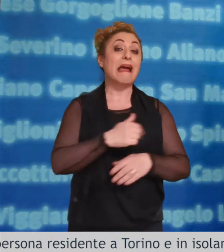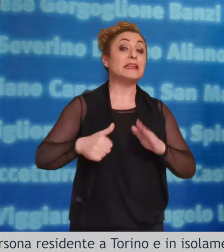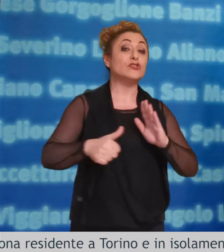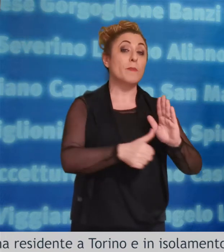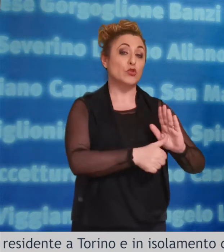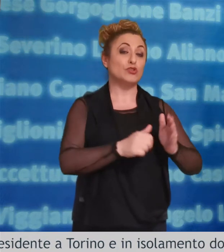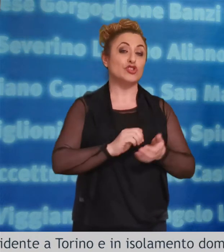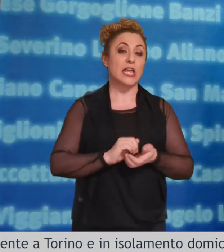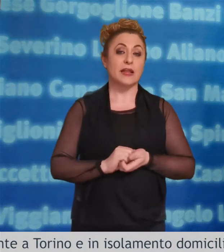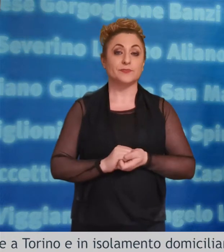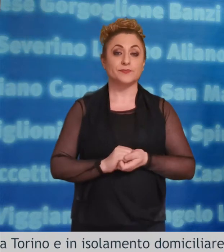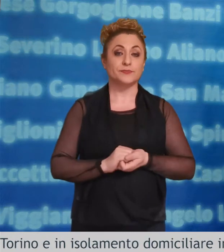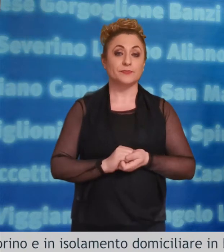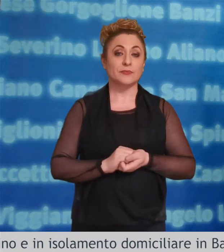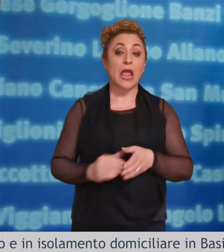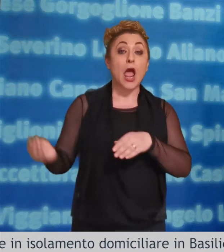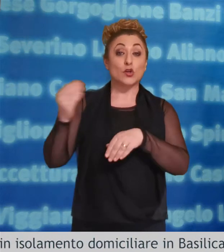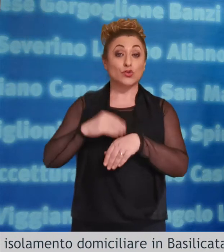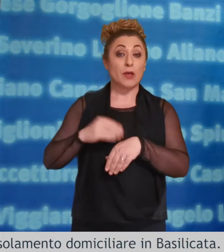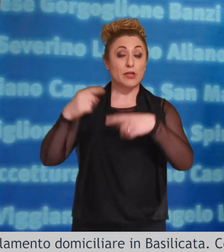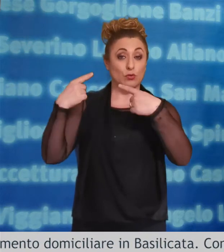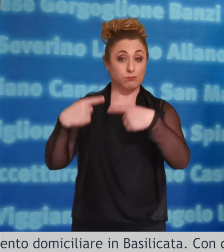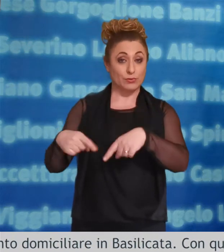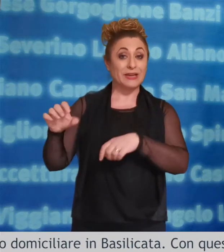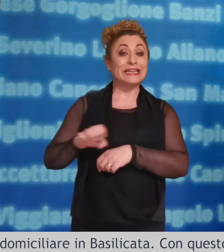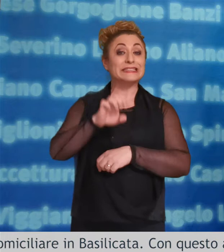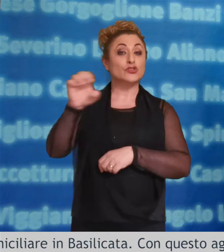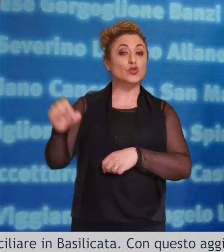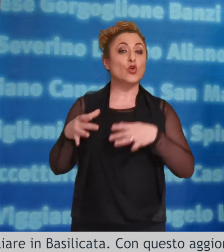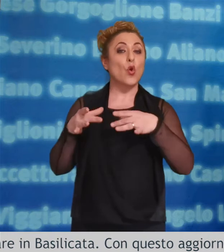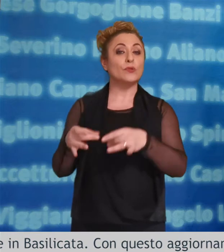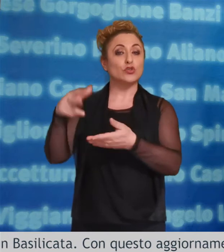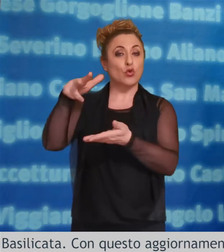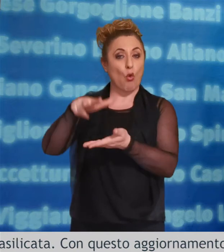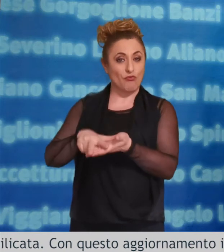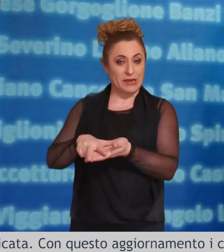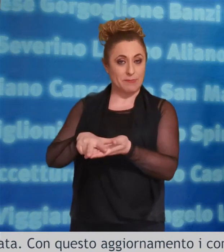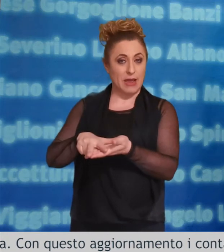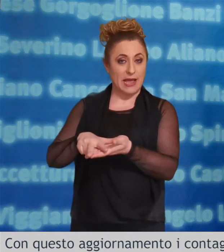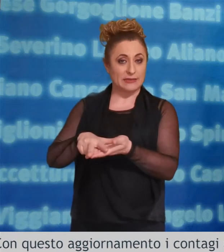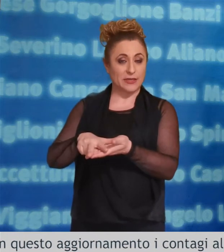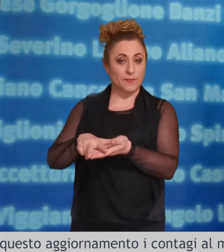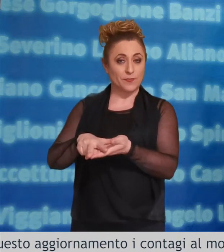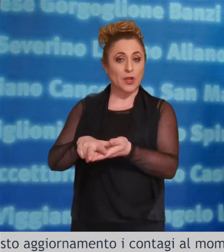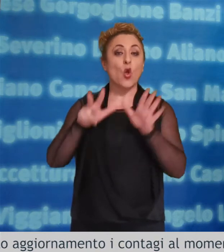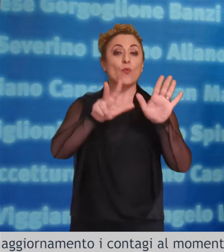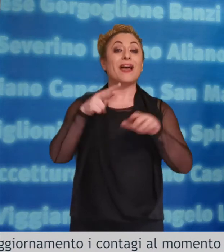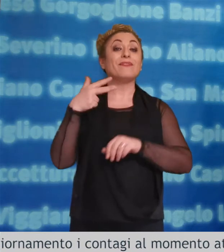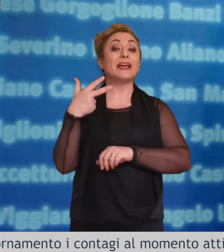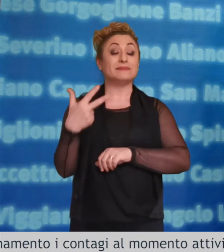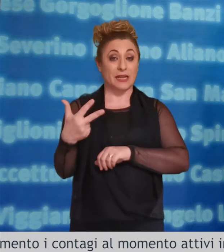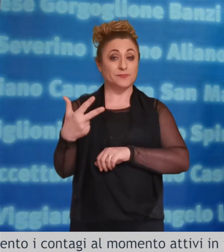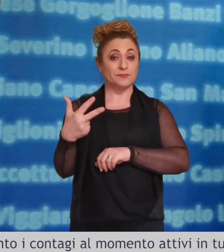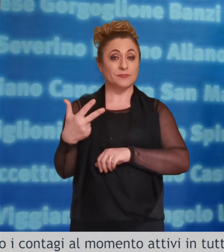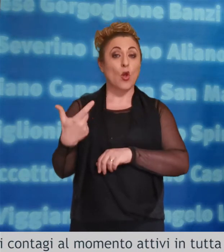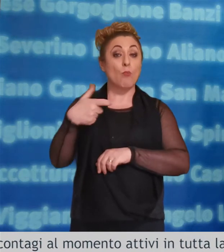basilicata con questo aggiornamento i contagi al momento attivi in tutta la regione sono 83